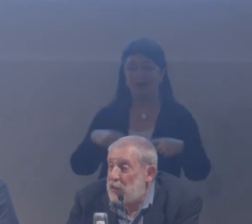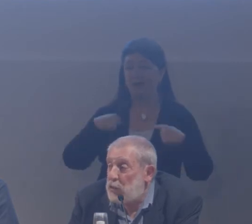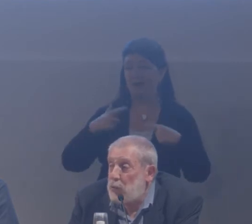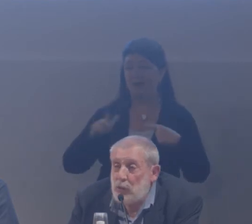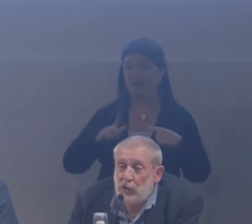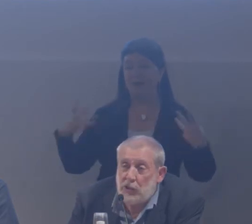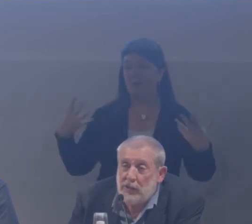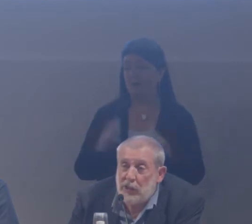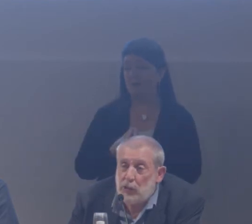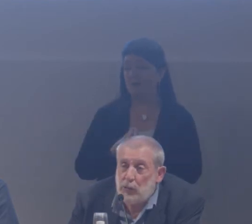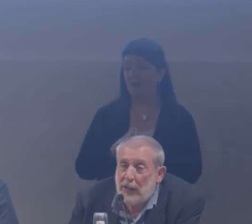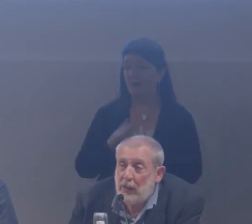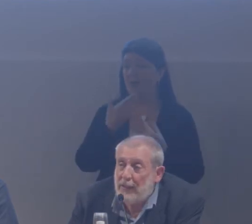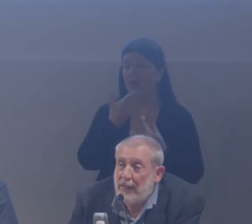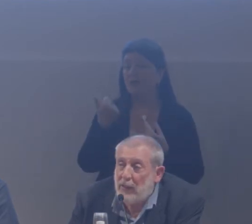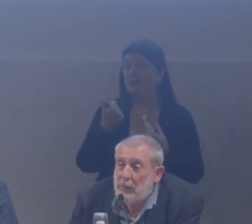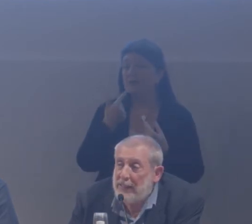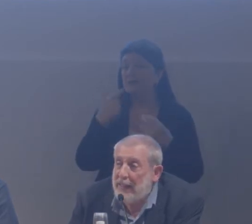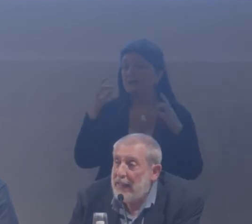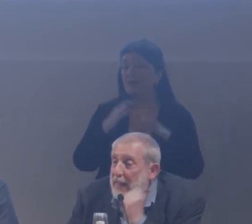senza